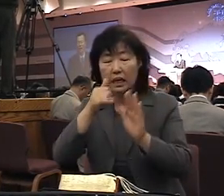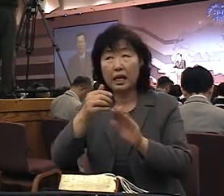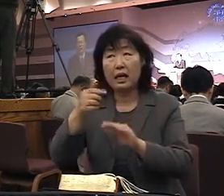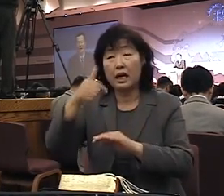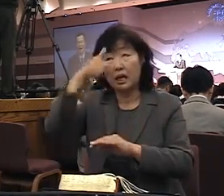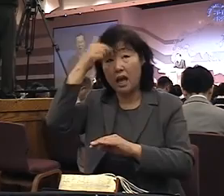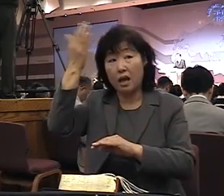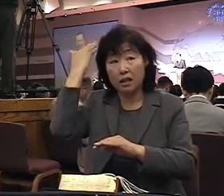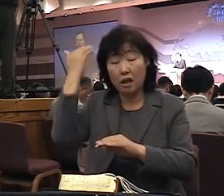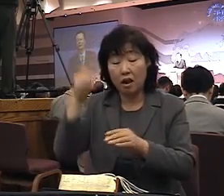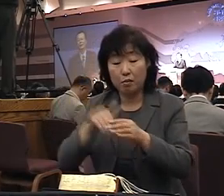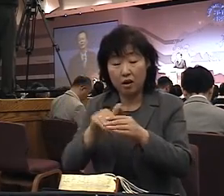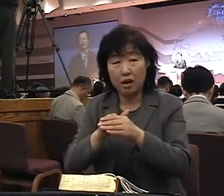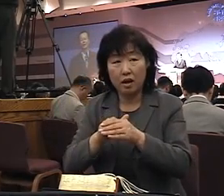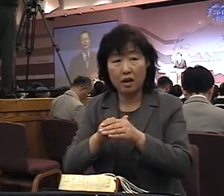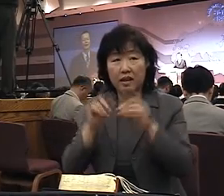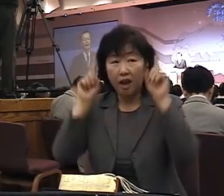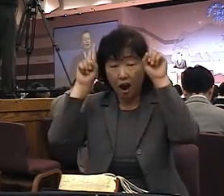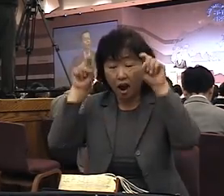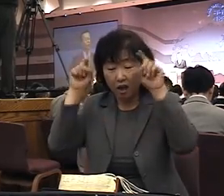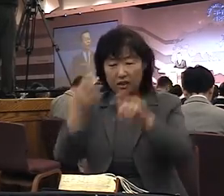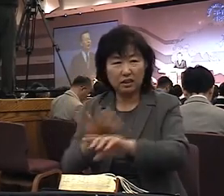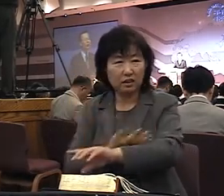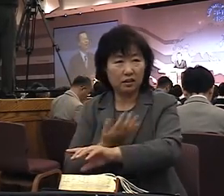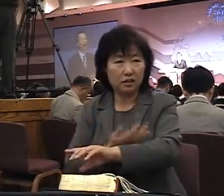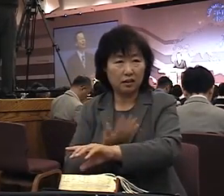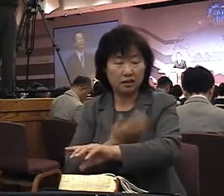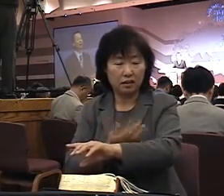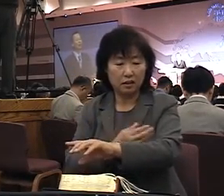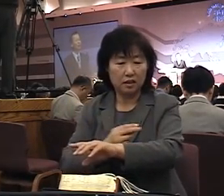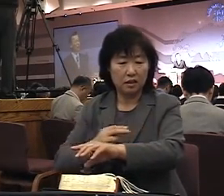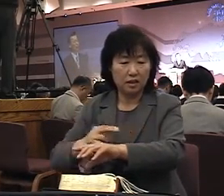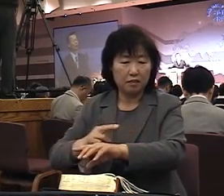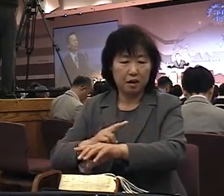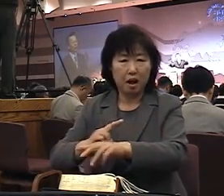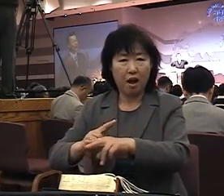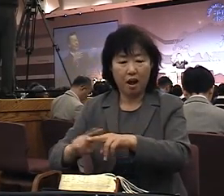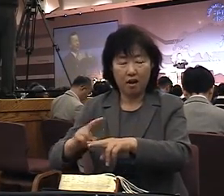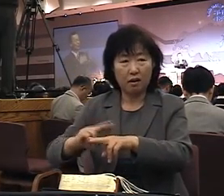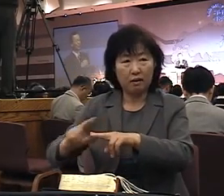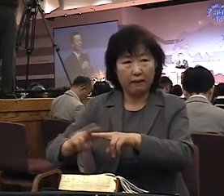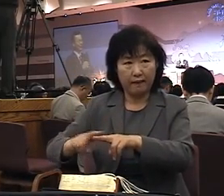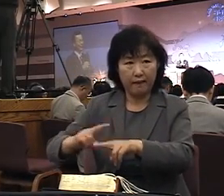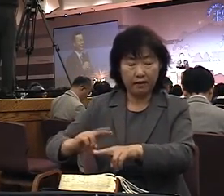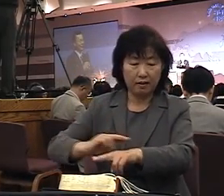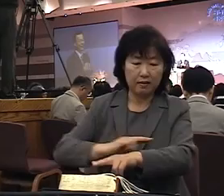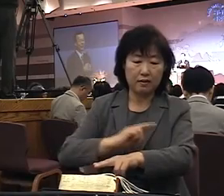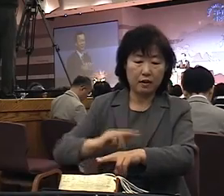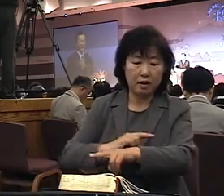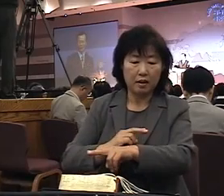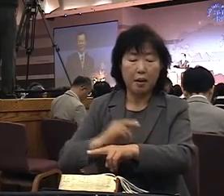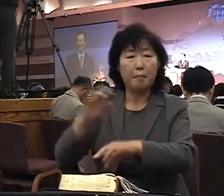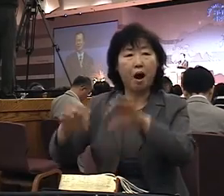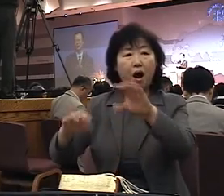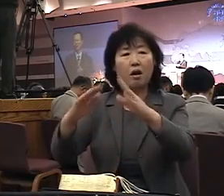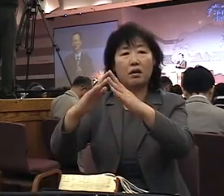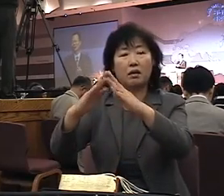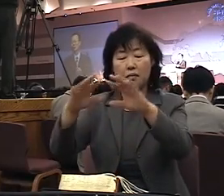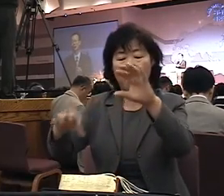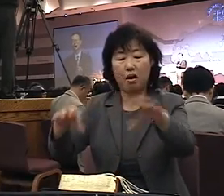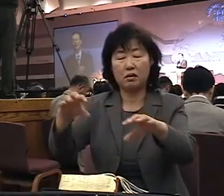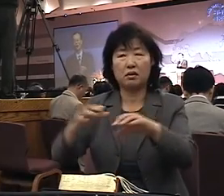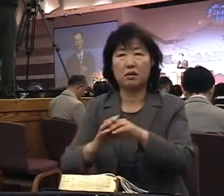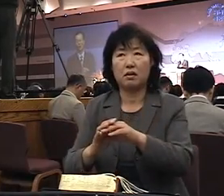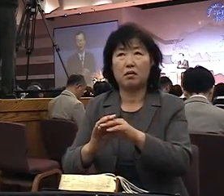팔레스타인 문화에서 양털 깎는 때는 아주 온 그 마을 사람들이 모여서 축제하는 때였습니다. 옛날 우리나라에서도